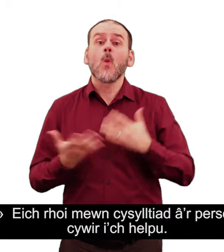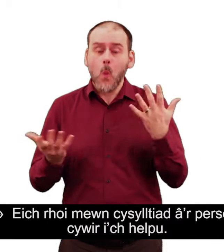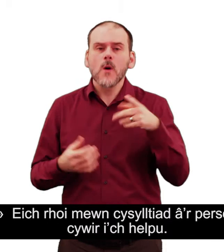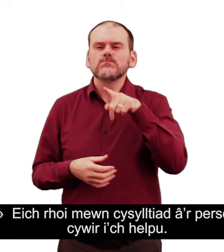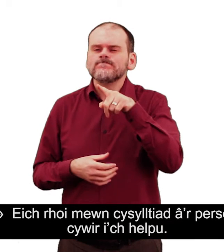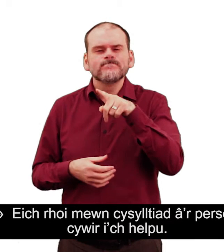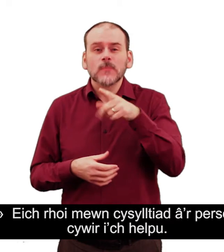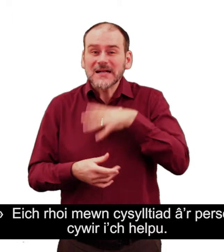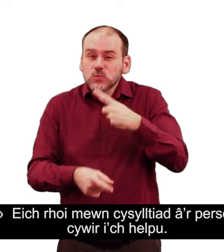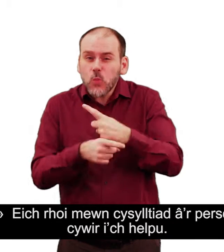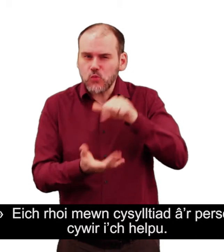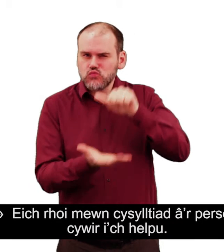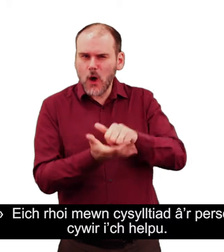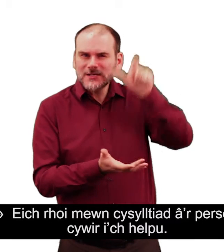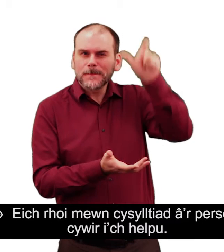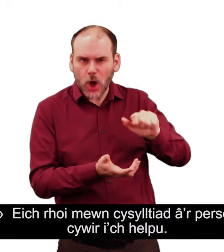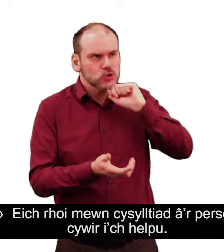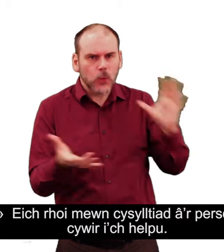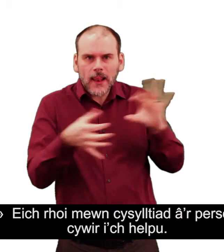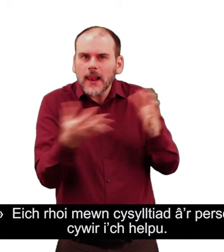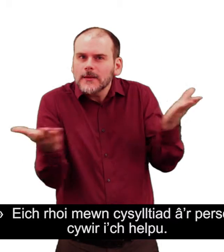Eich rhoi mewn cysylltiad â'r person cywir i'ch helpu.